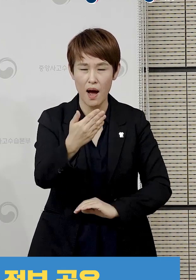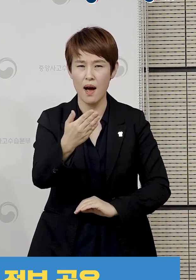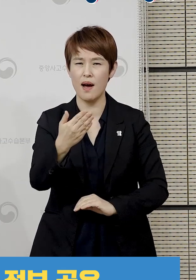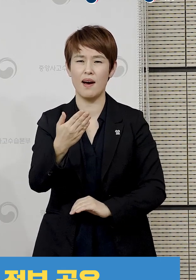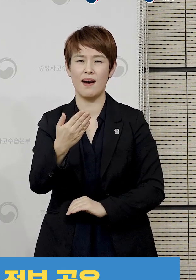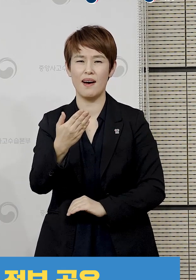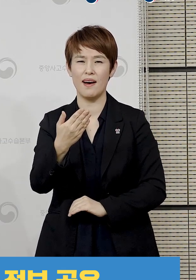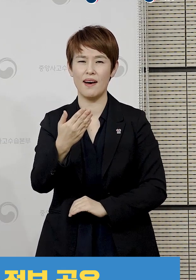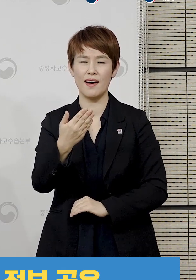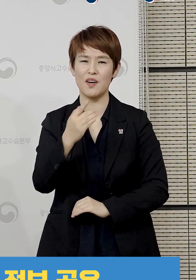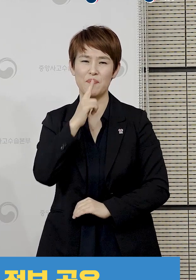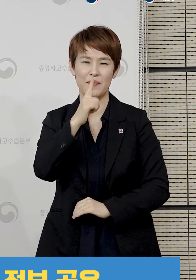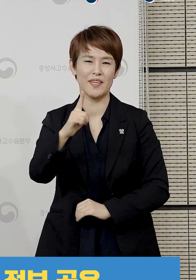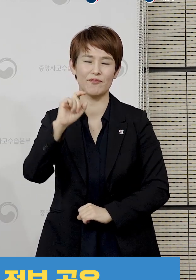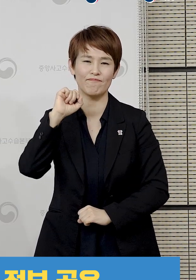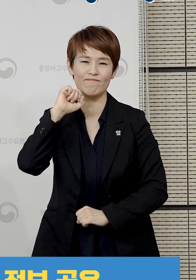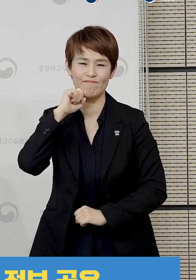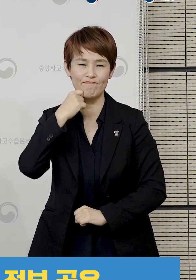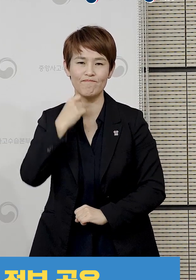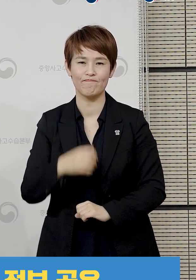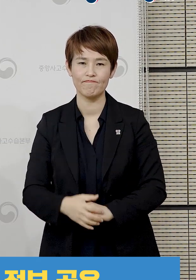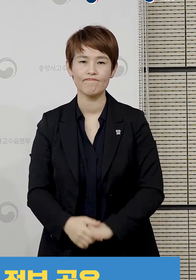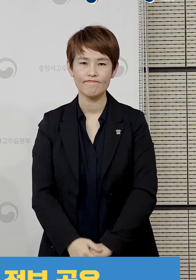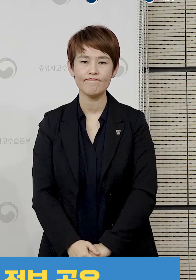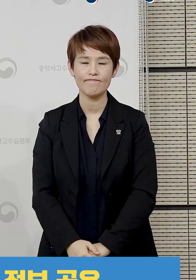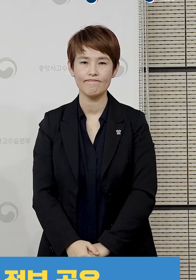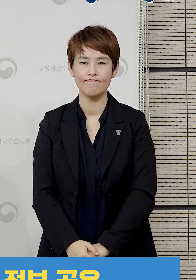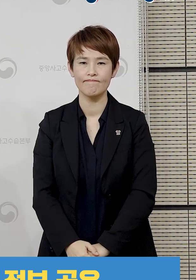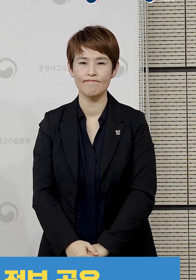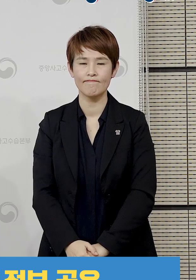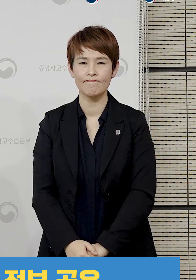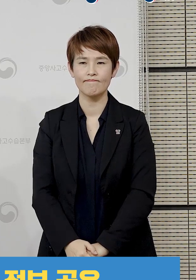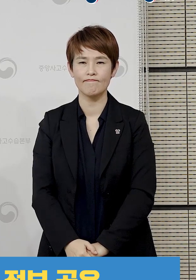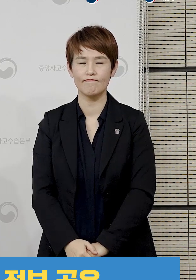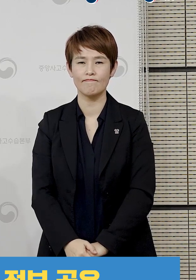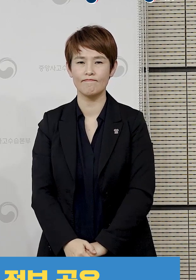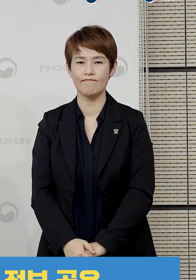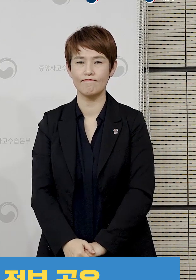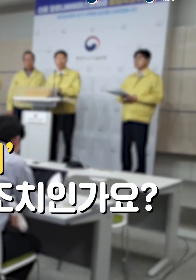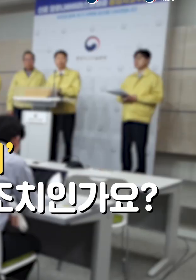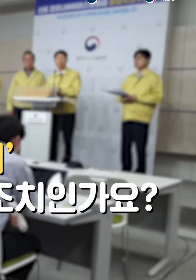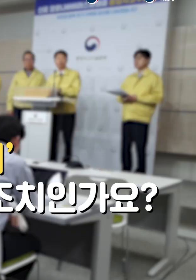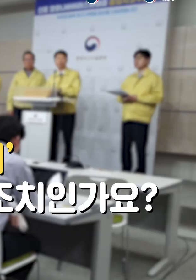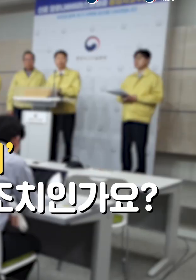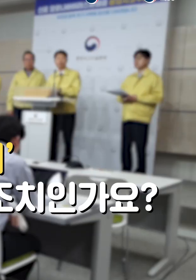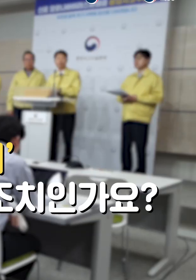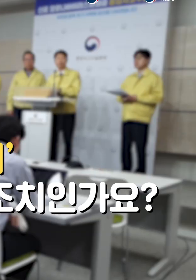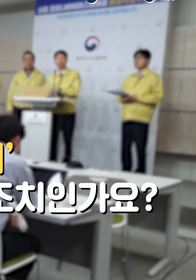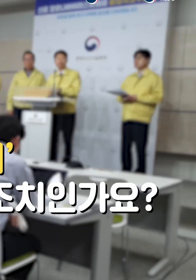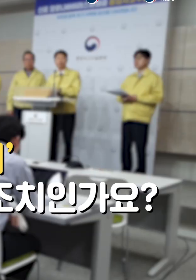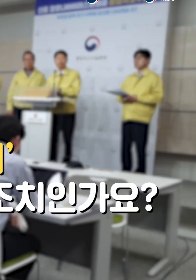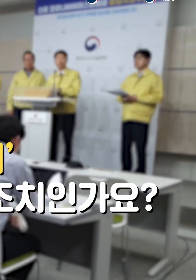밤 이렇게까지 저희가 못 박아서 말씀드리는 것은 적절치 않다라고 판단이 됩니다.